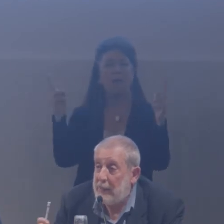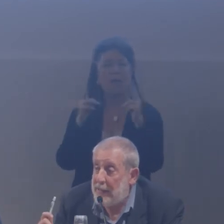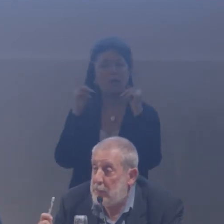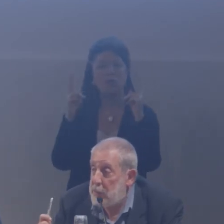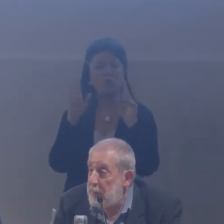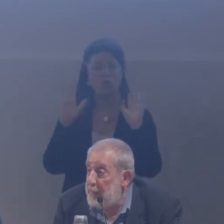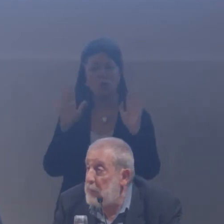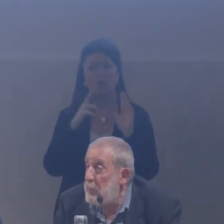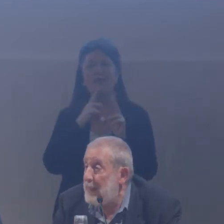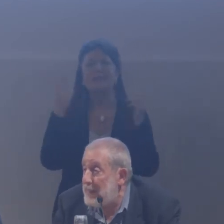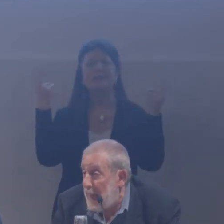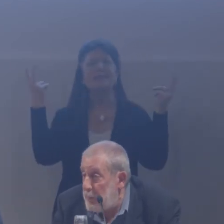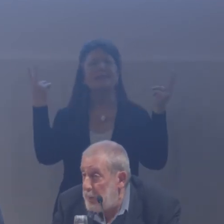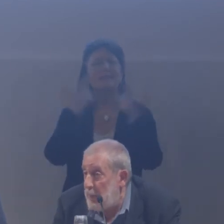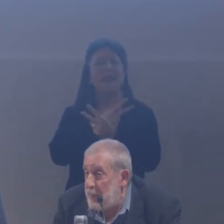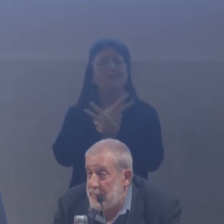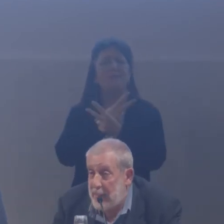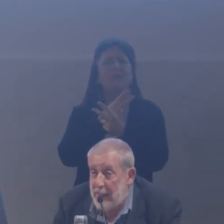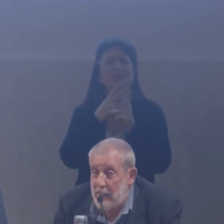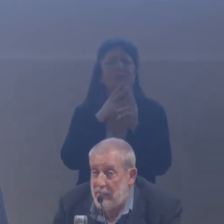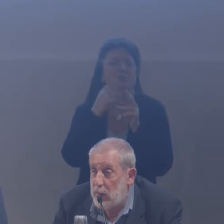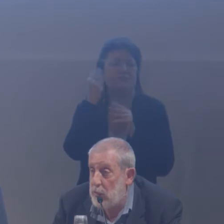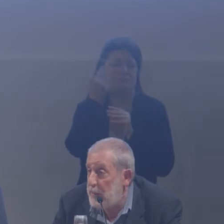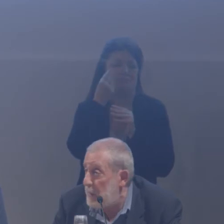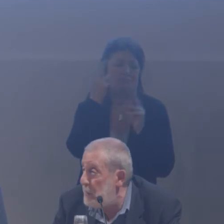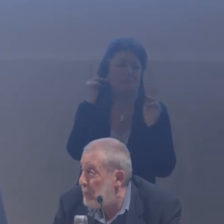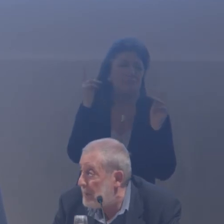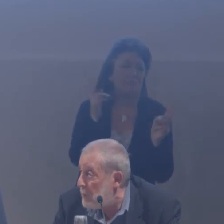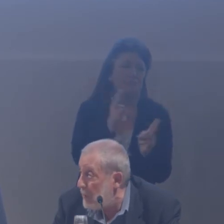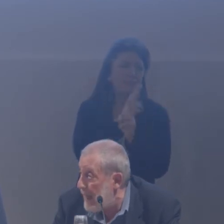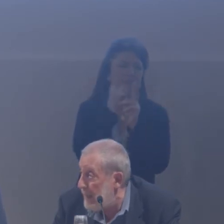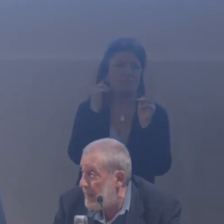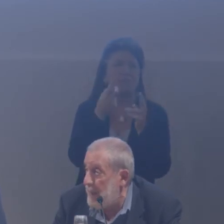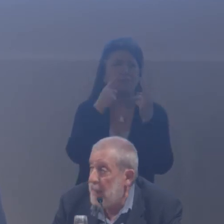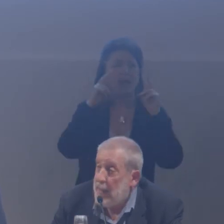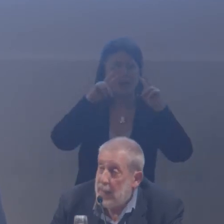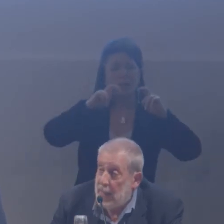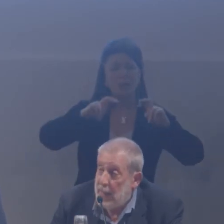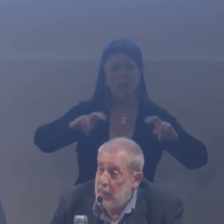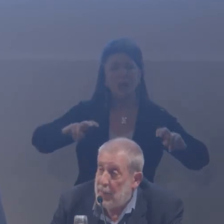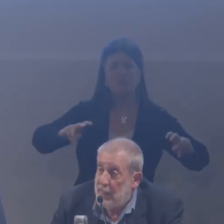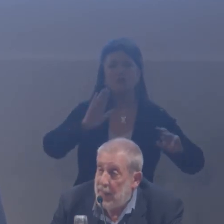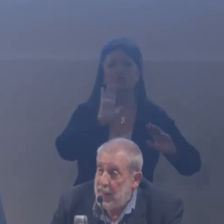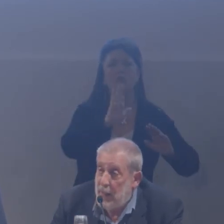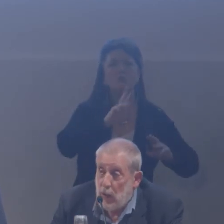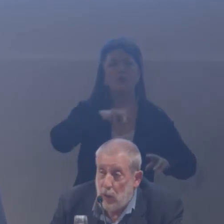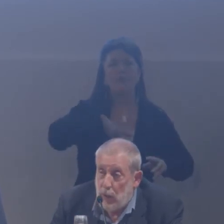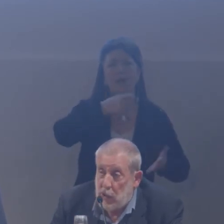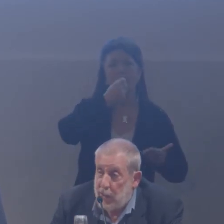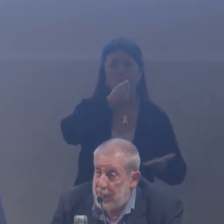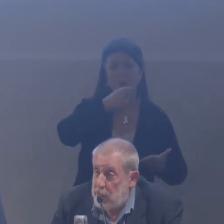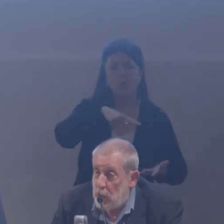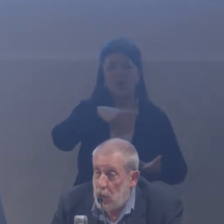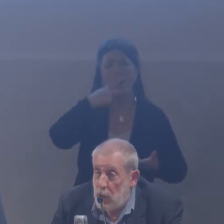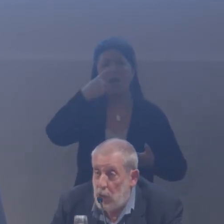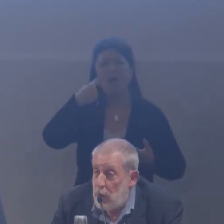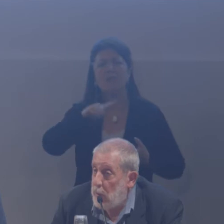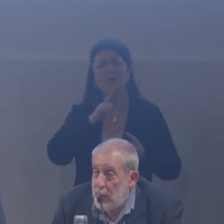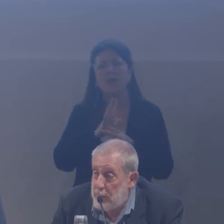era semplicemente impensabile pensare di fare un'indagine patrimoniale. Per avere un